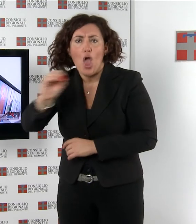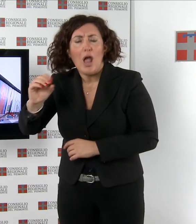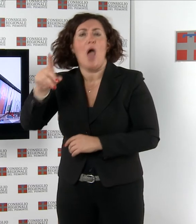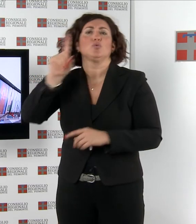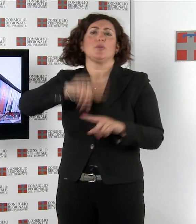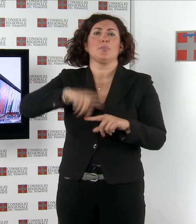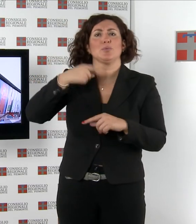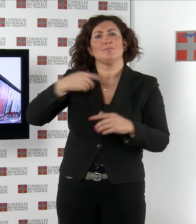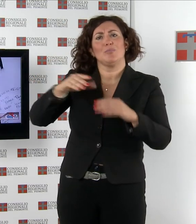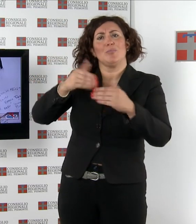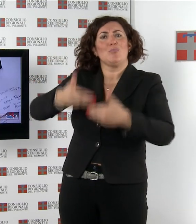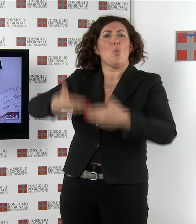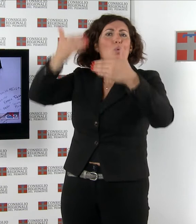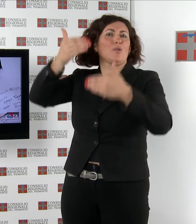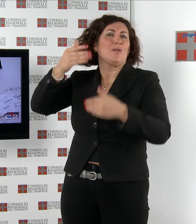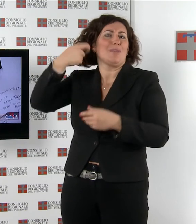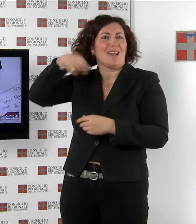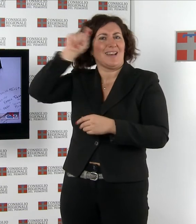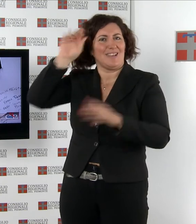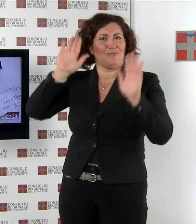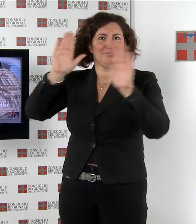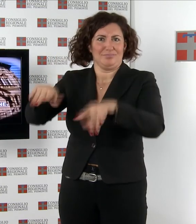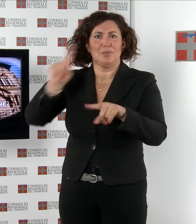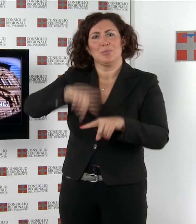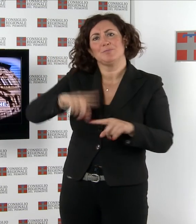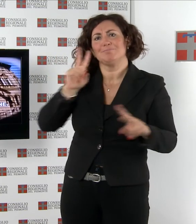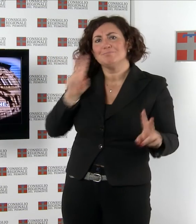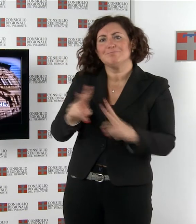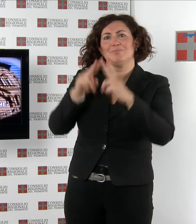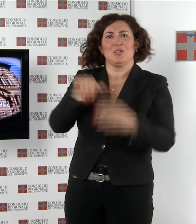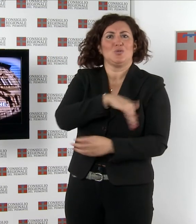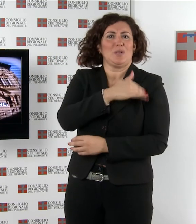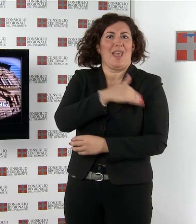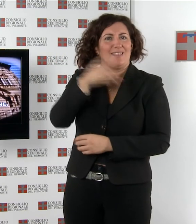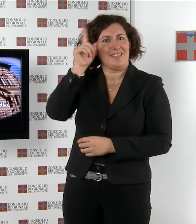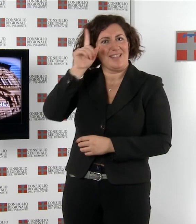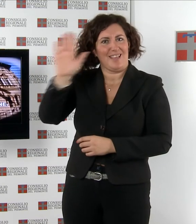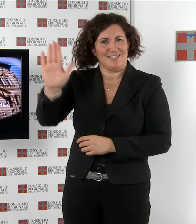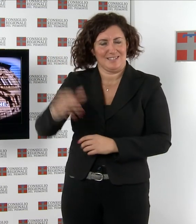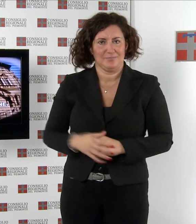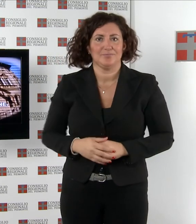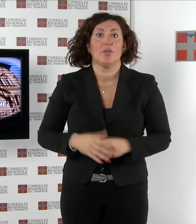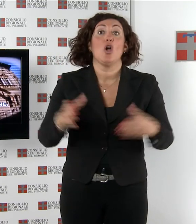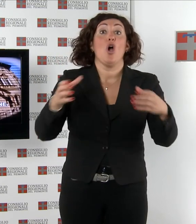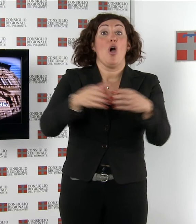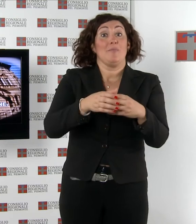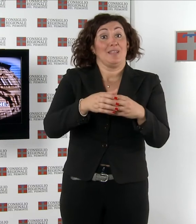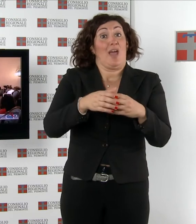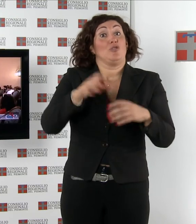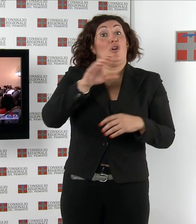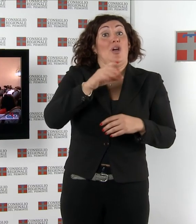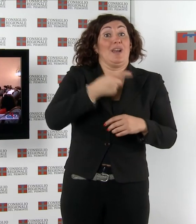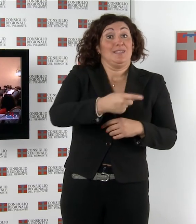hanno incontrato giovani studenti tedeschi del Movimento Europeo. Comitato Resistenza e Costituzione. Progetto